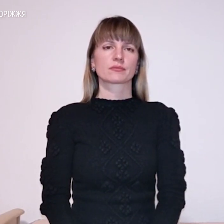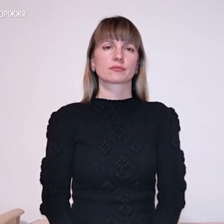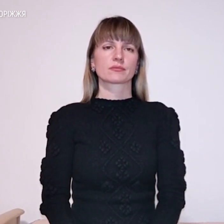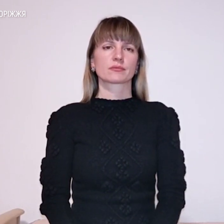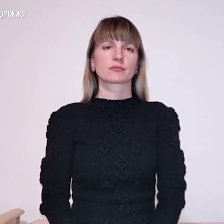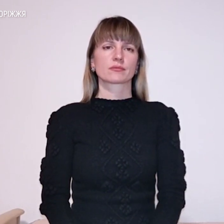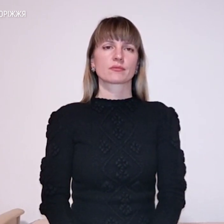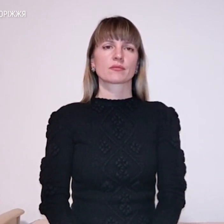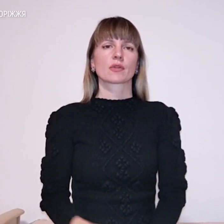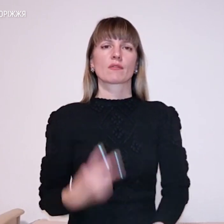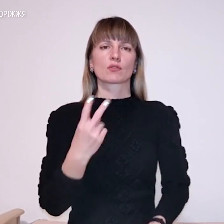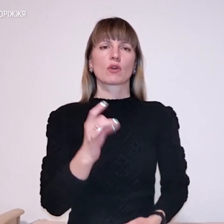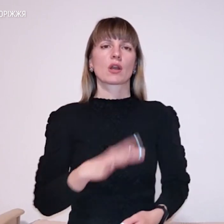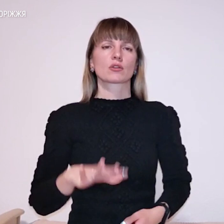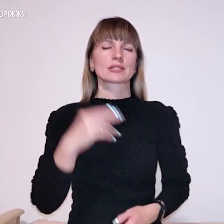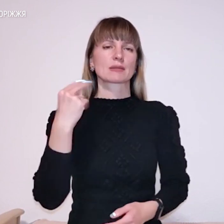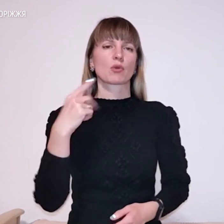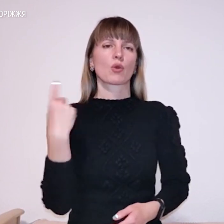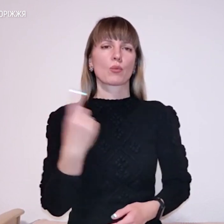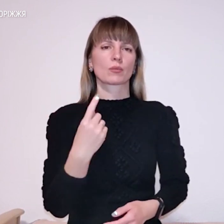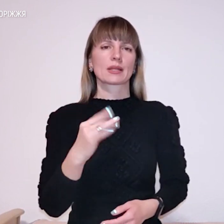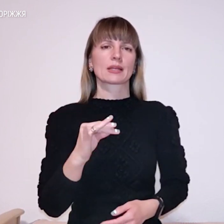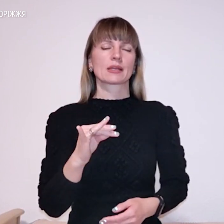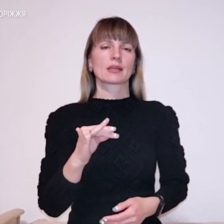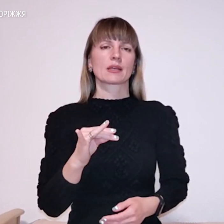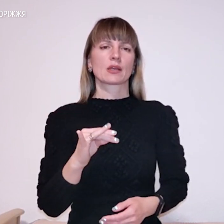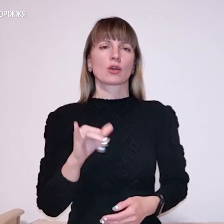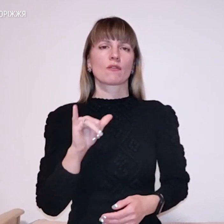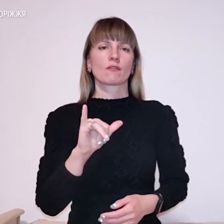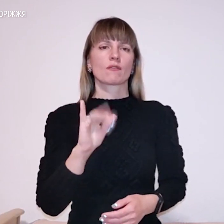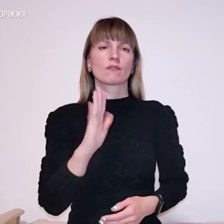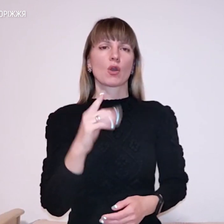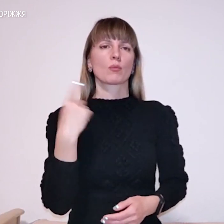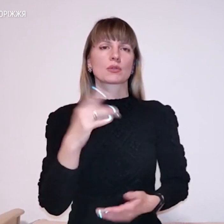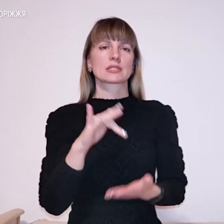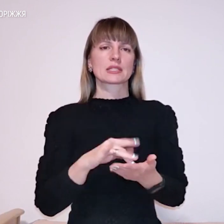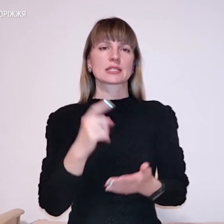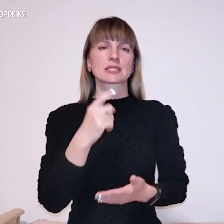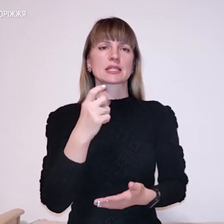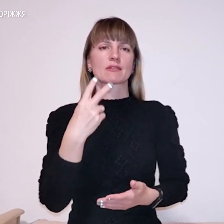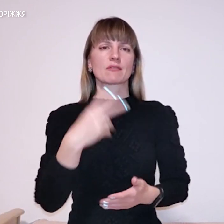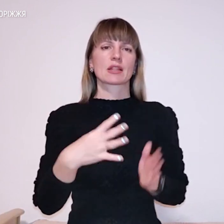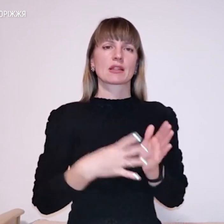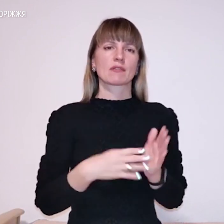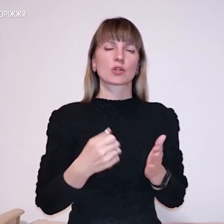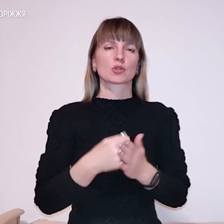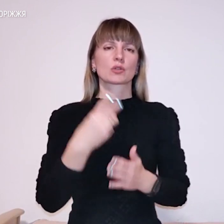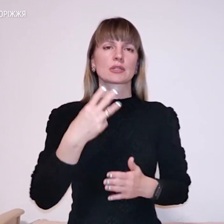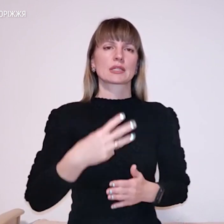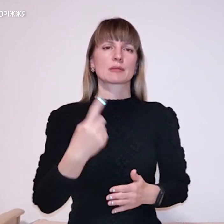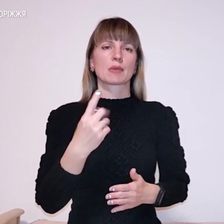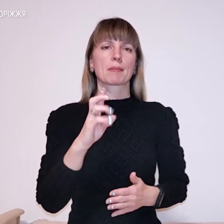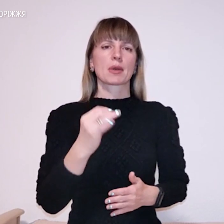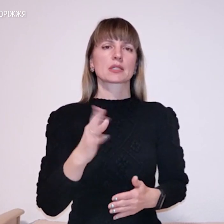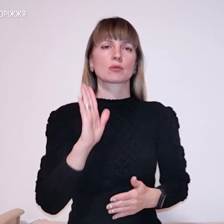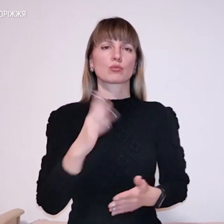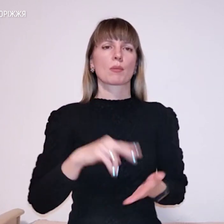У двох районах Запорізької області та безпосередньо обласному центрі з 29 по 31 березня відбудуться планові